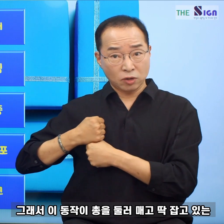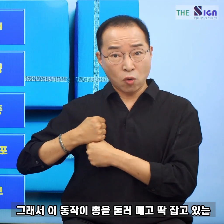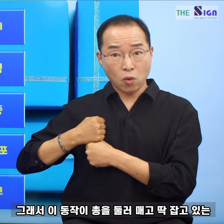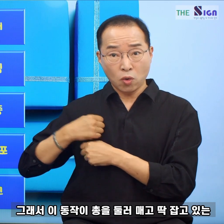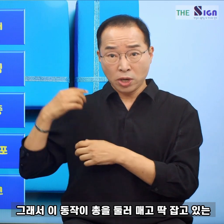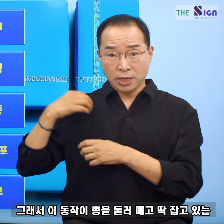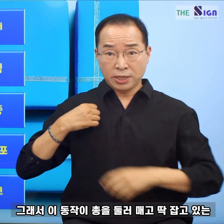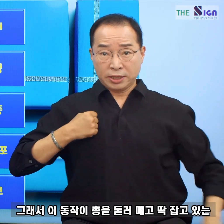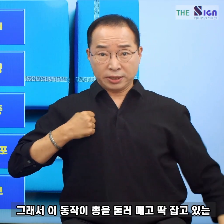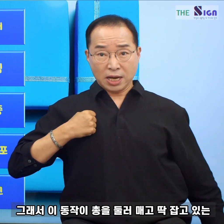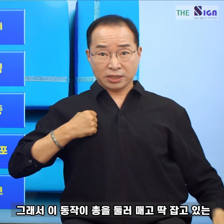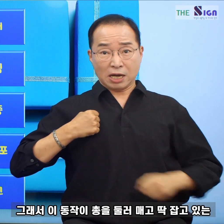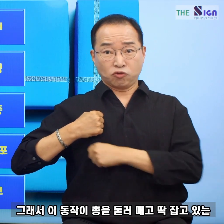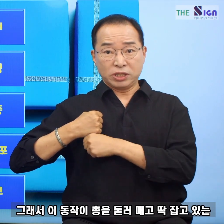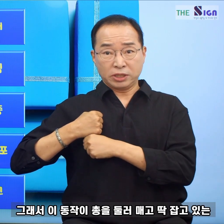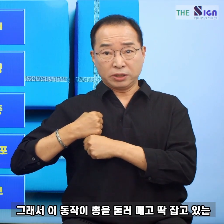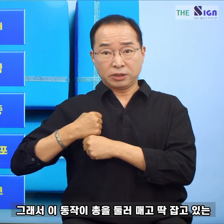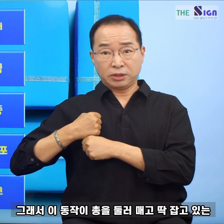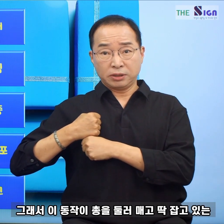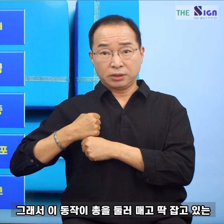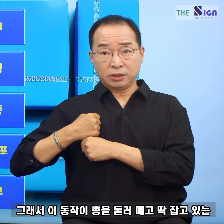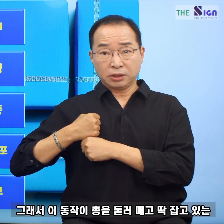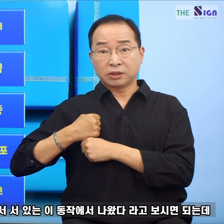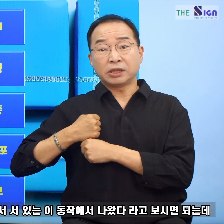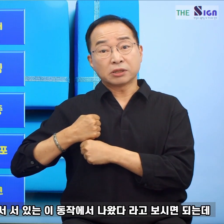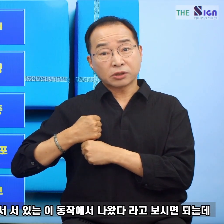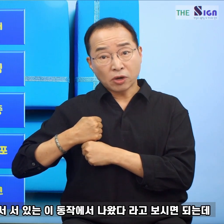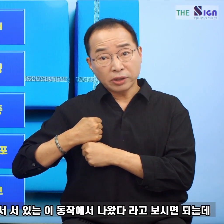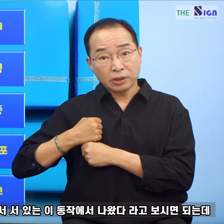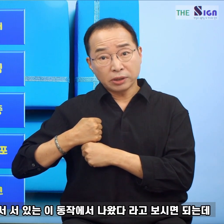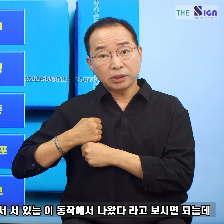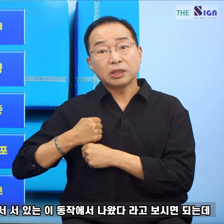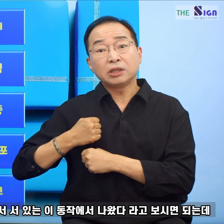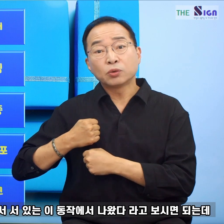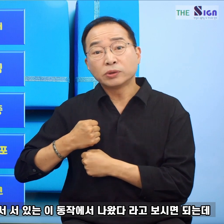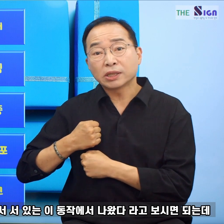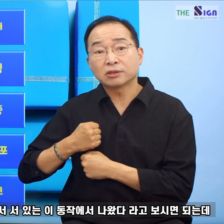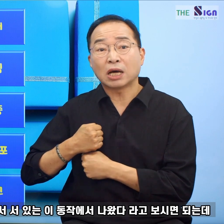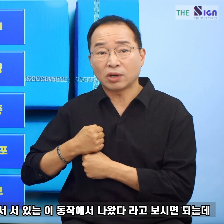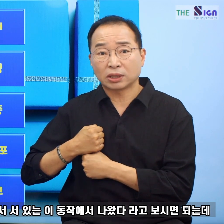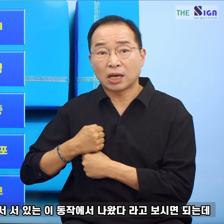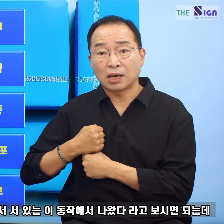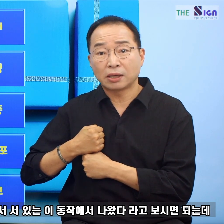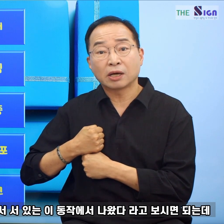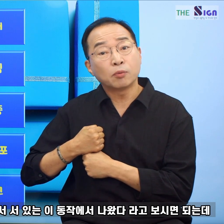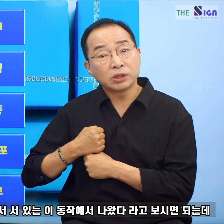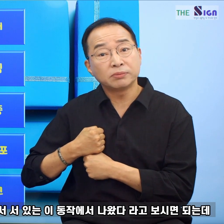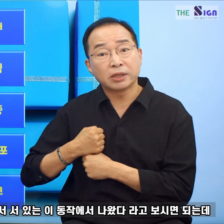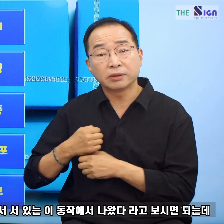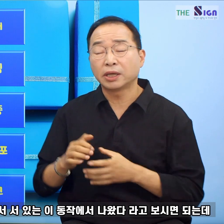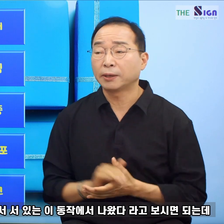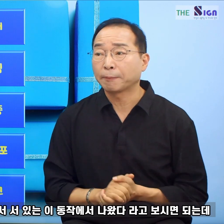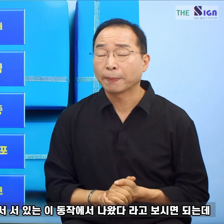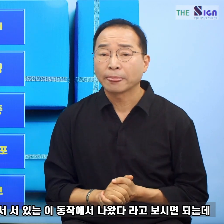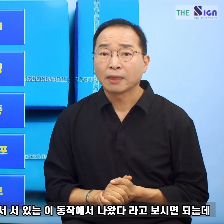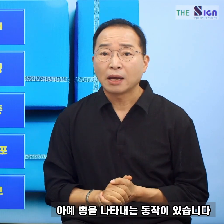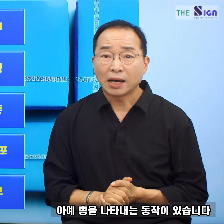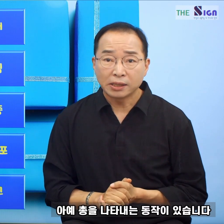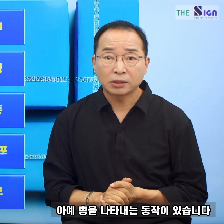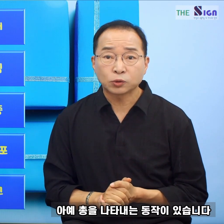둘러매고 이렇게 딱 잡고 있는, 그래서 서 있는 이 동작에서 나왔다라고 보시면 되는데, 아예